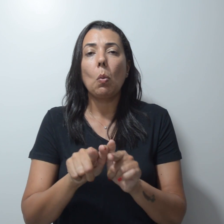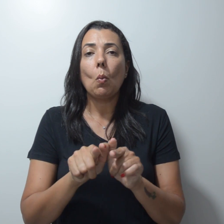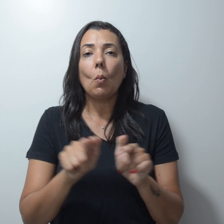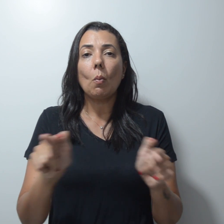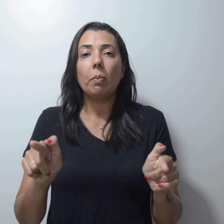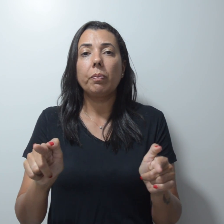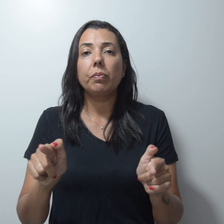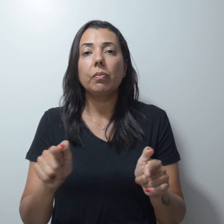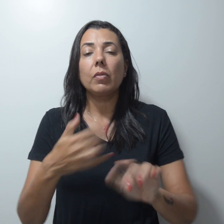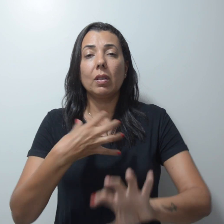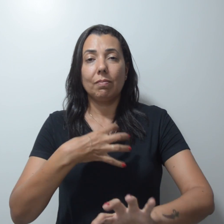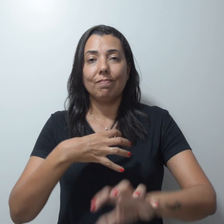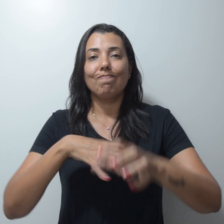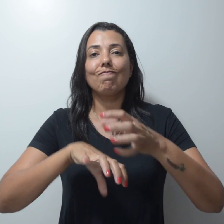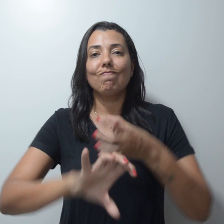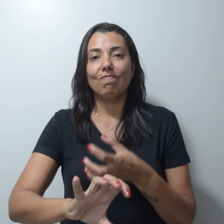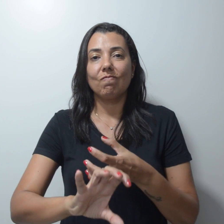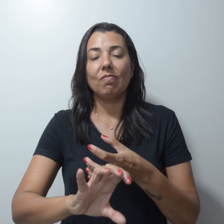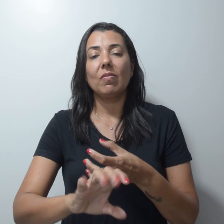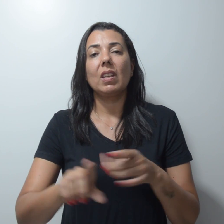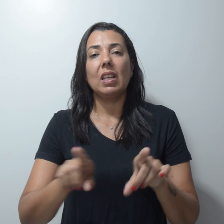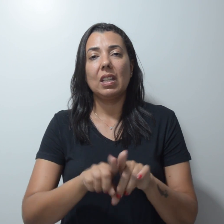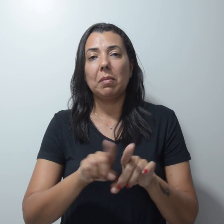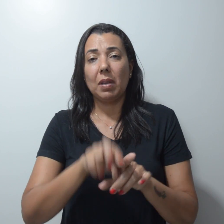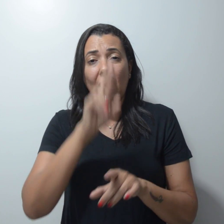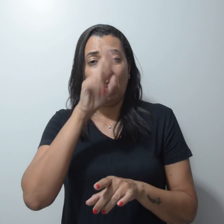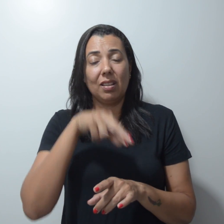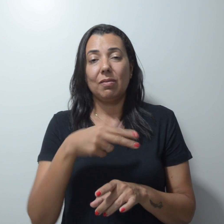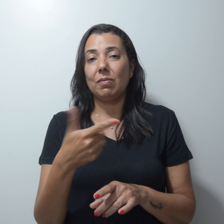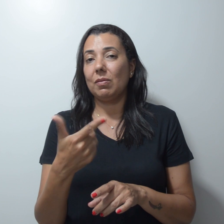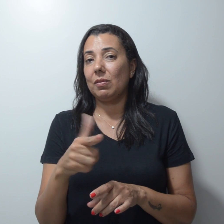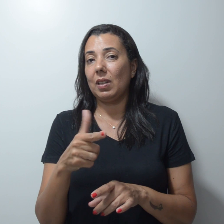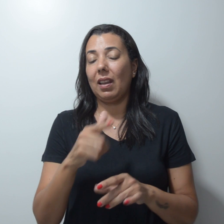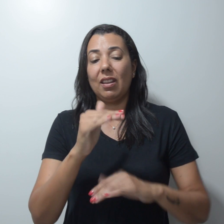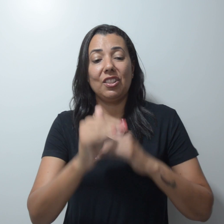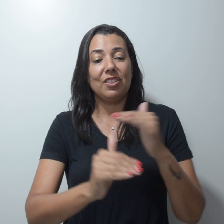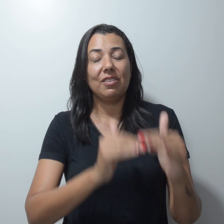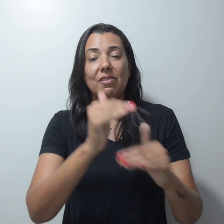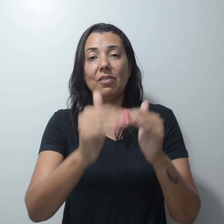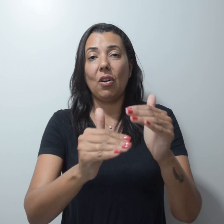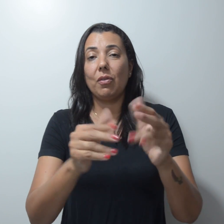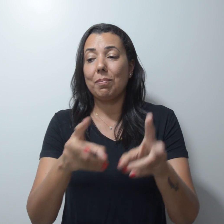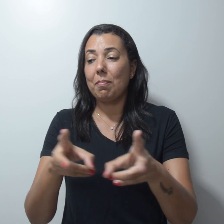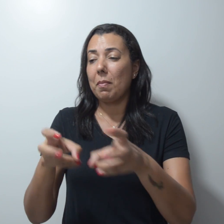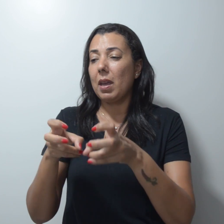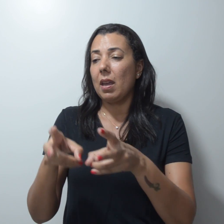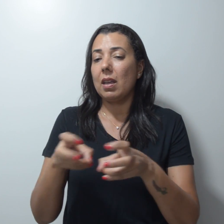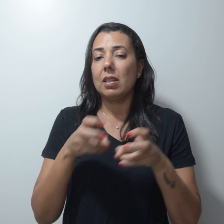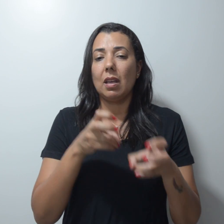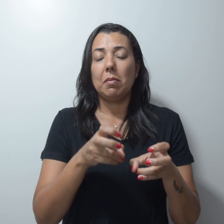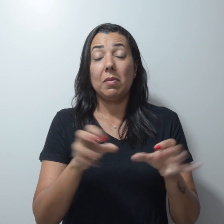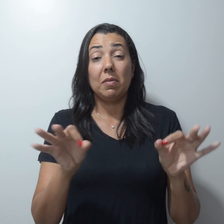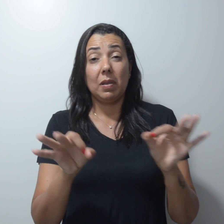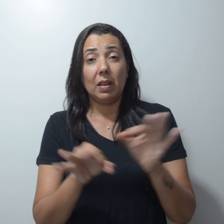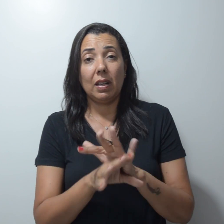de empatia e razoabilidade, desenvolvem percepções deturpadas em relação